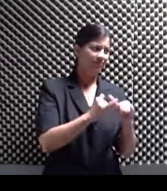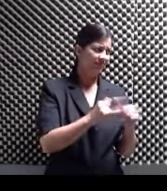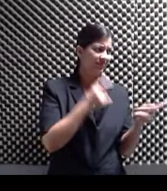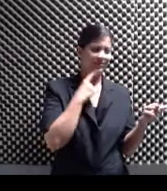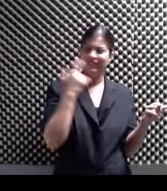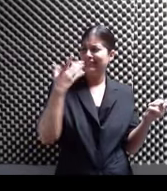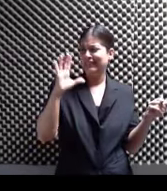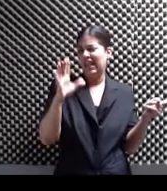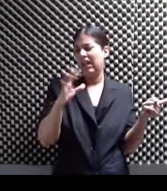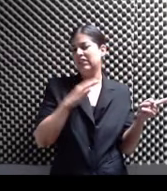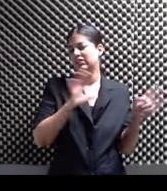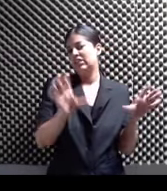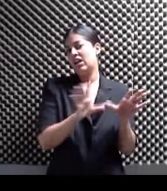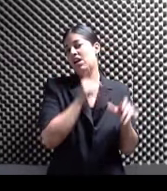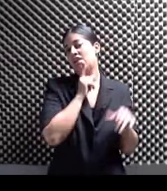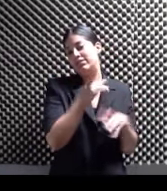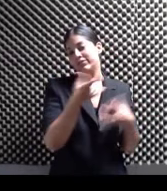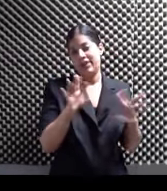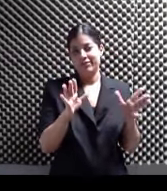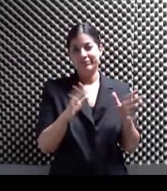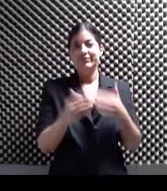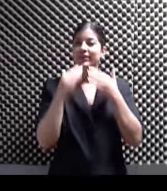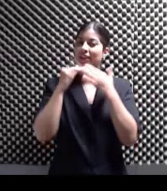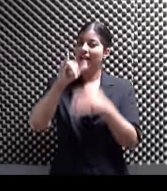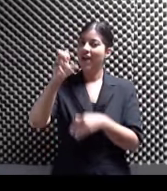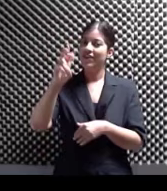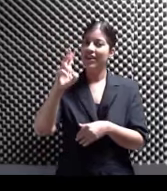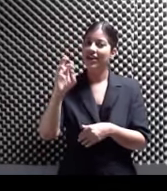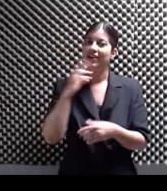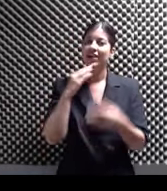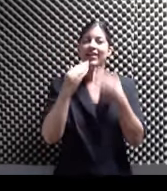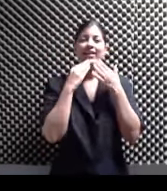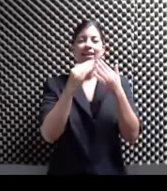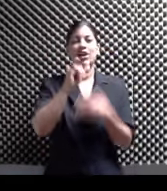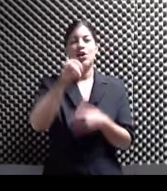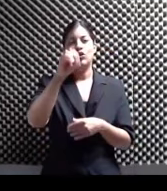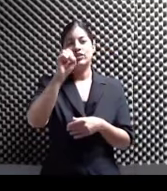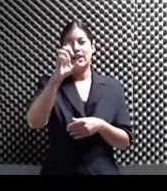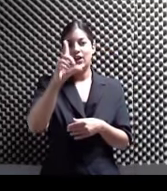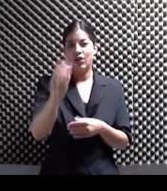Ya lo que dijo José Ló. Okay. Gracias, Javier. Gracias, Rompe Alex. Curva. Gracias, José Ló.